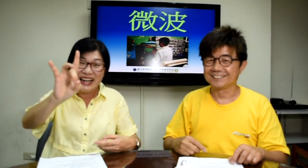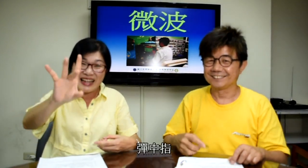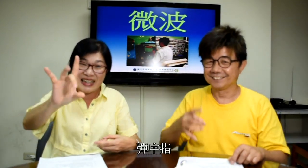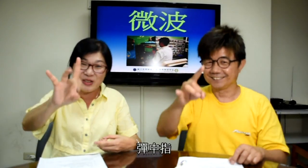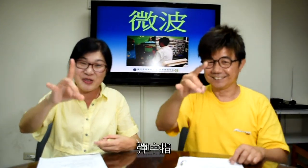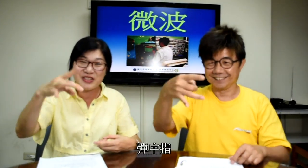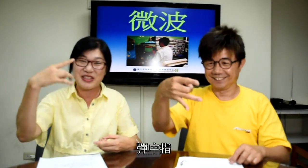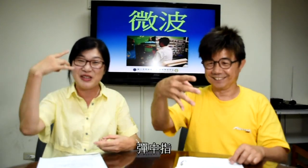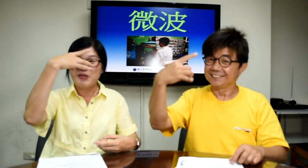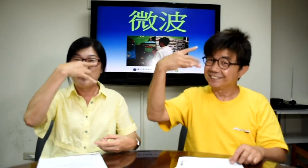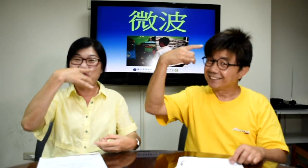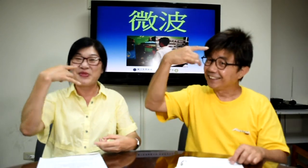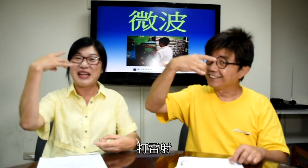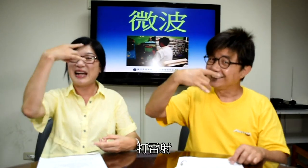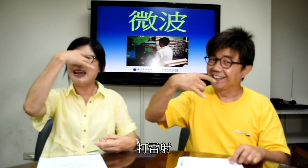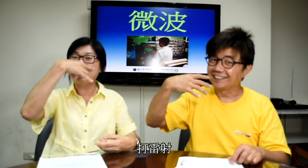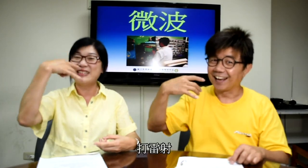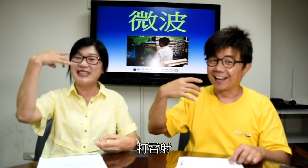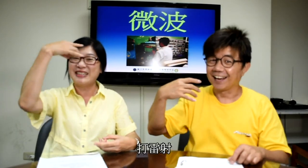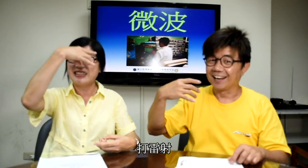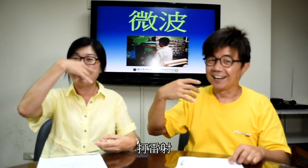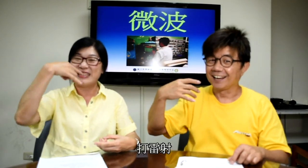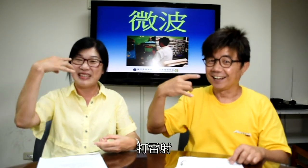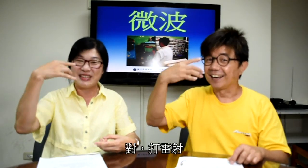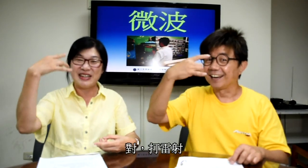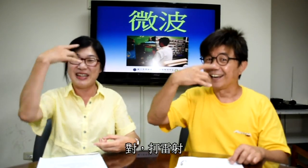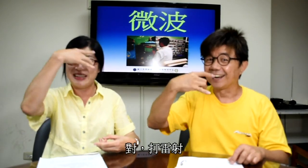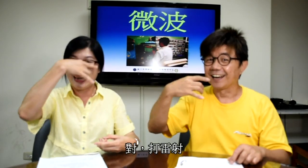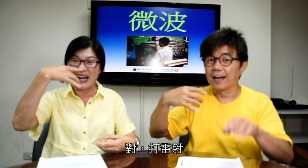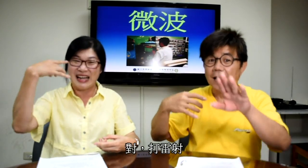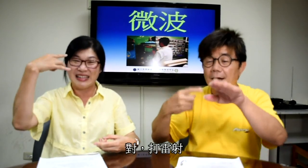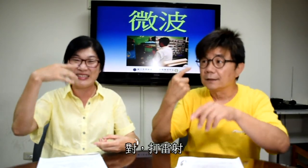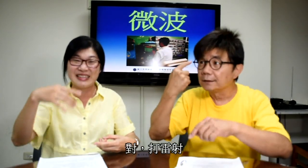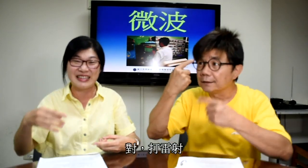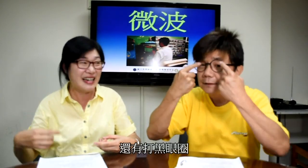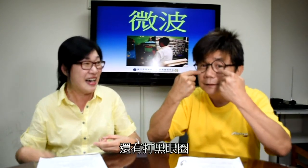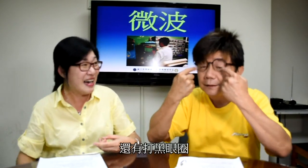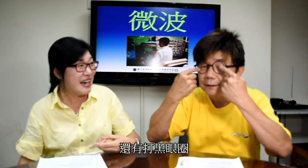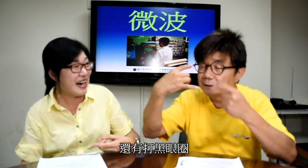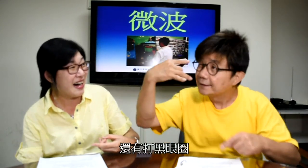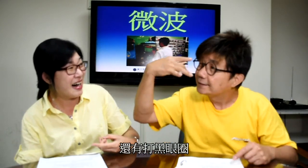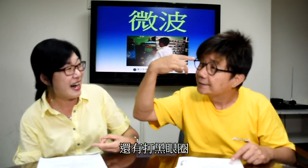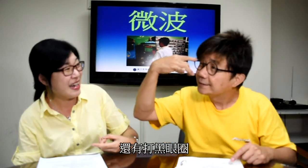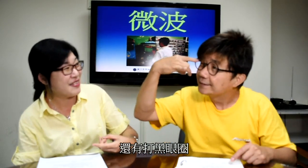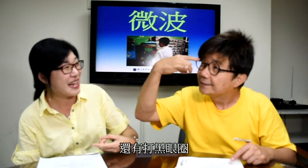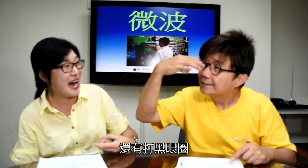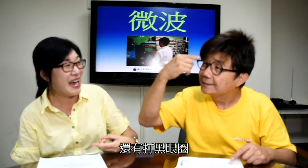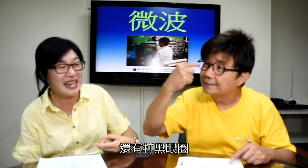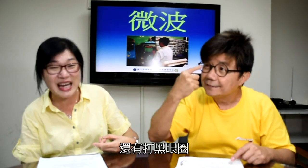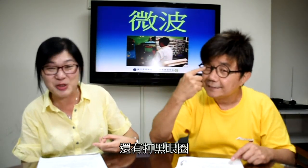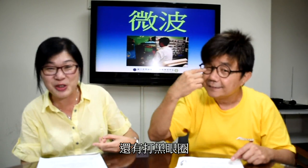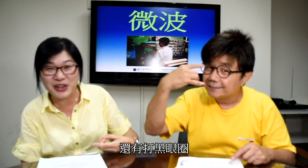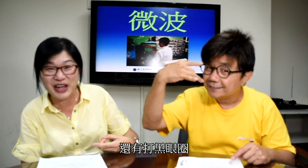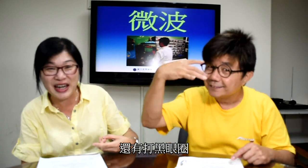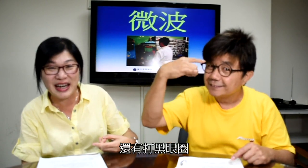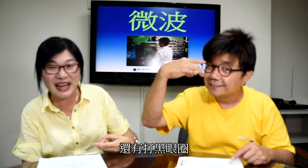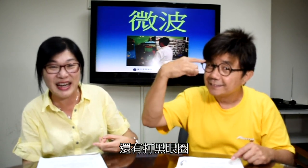弹中指，打雷射，对，打雷射，好，还有打黑眼圈，